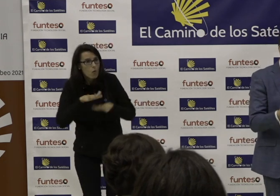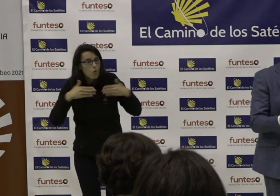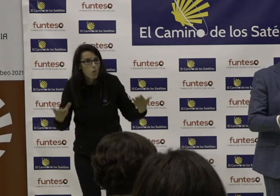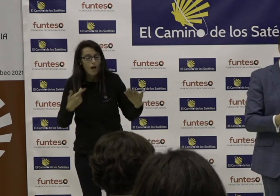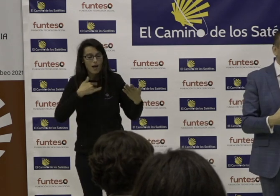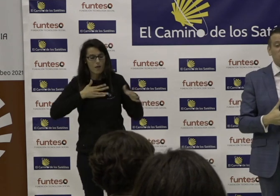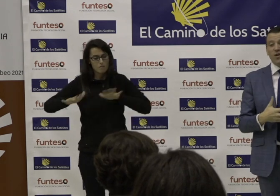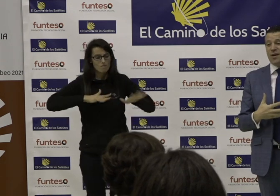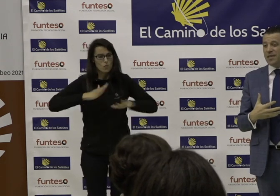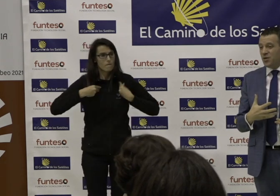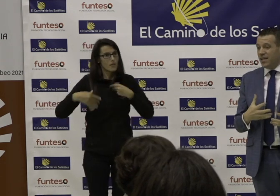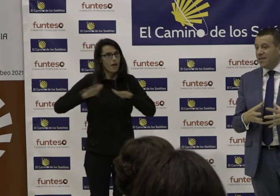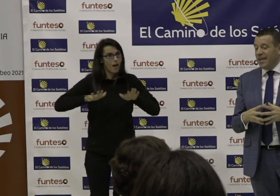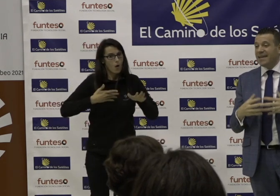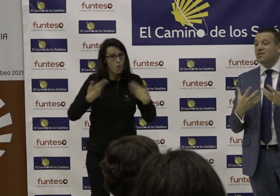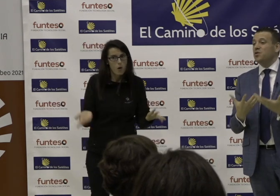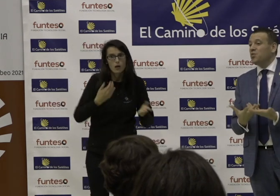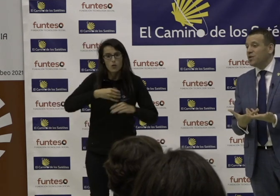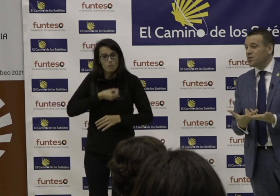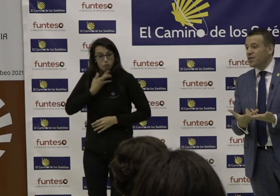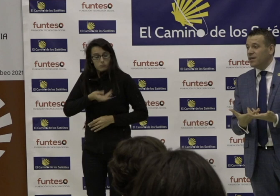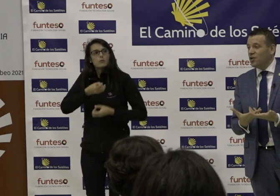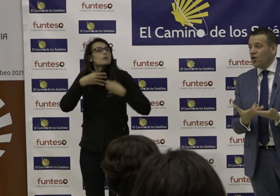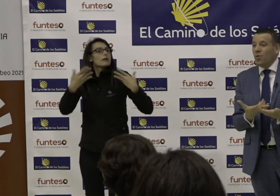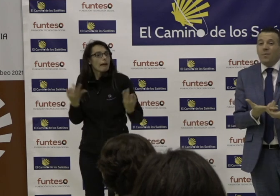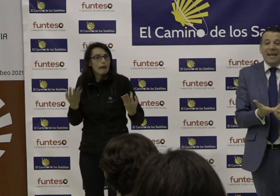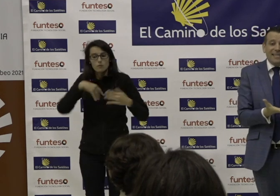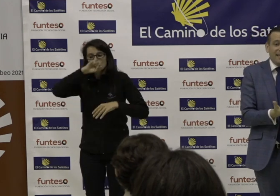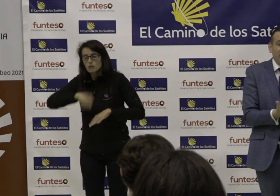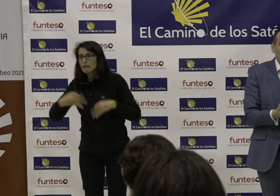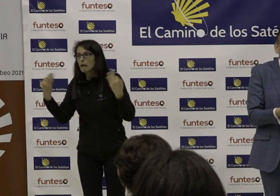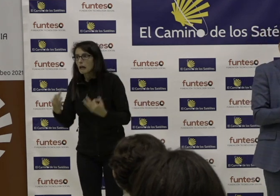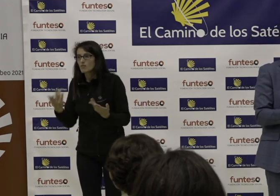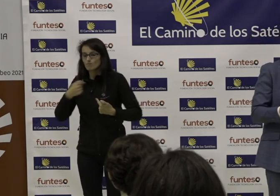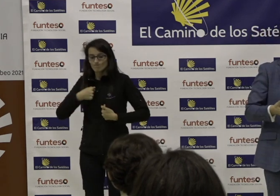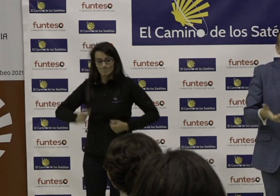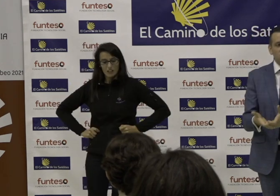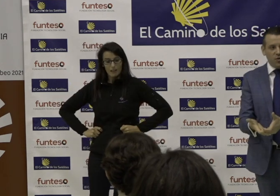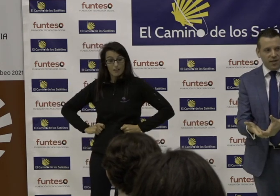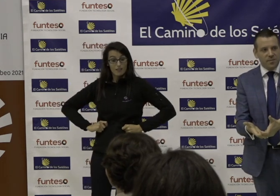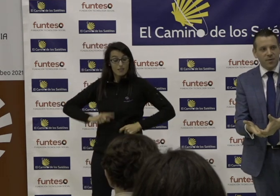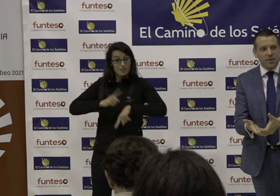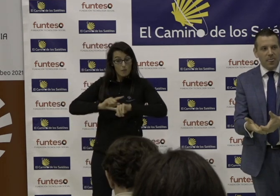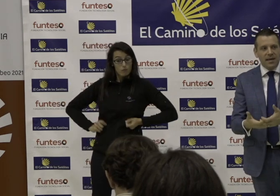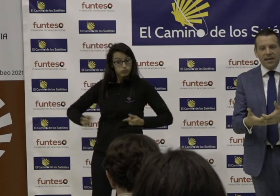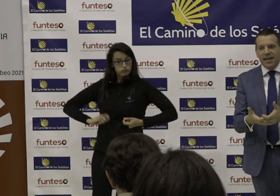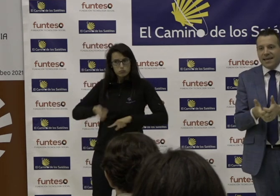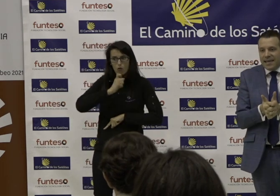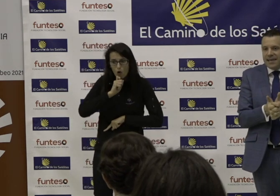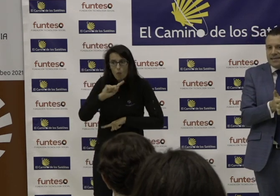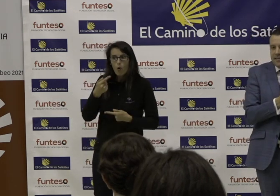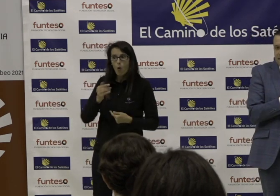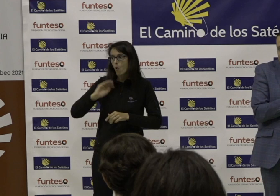que os mueve, qué es lo que os apasiona, en qué sois buenos, cómo malgastáis o cómo invertís vuestro tiempo,